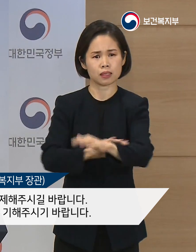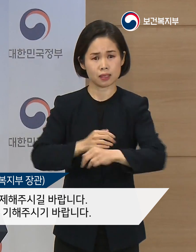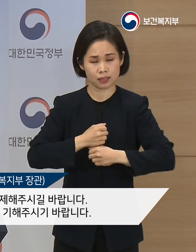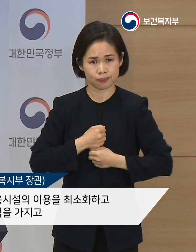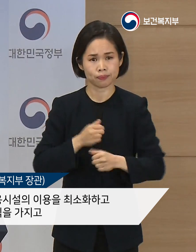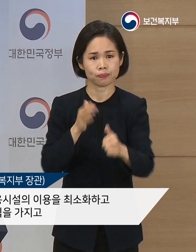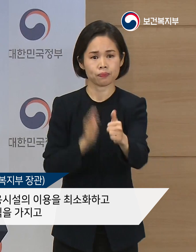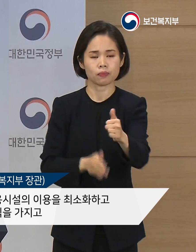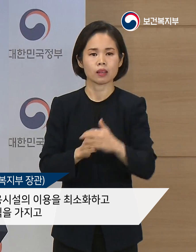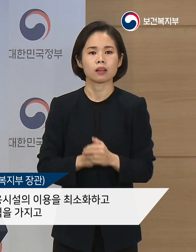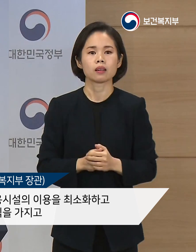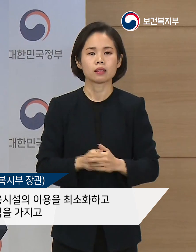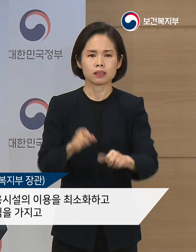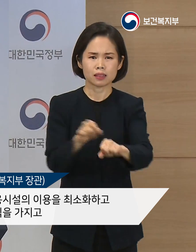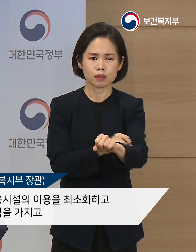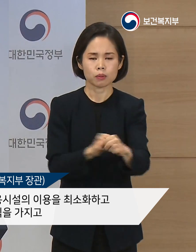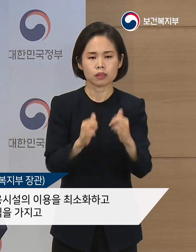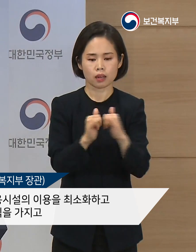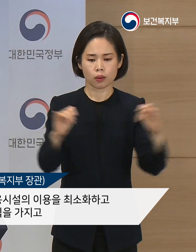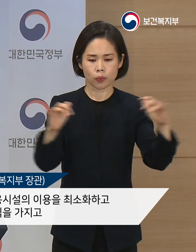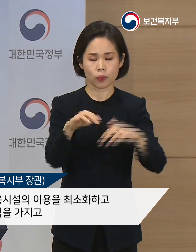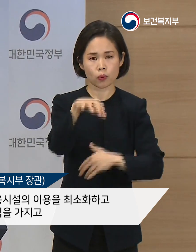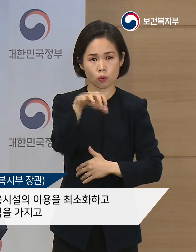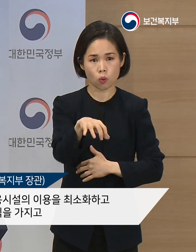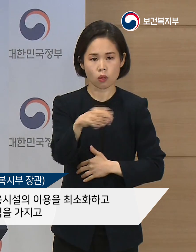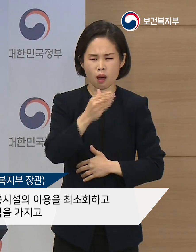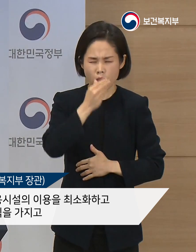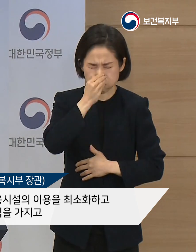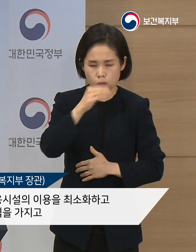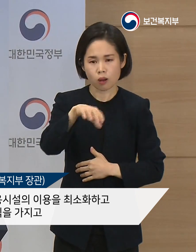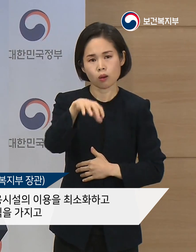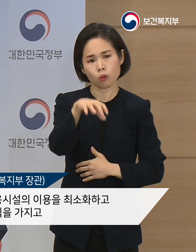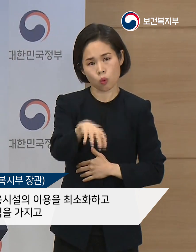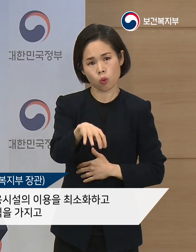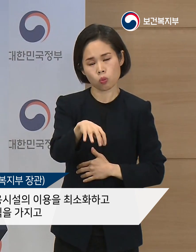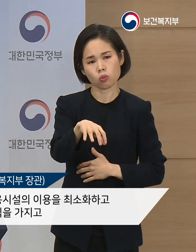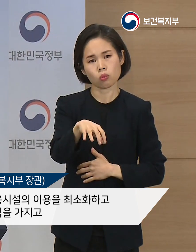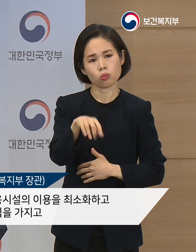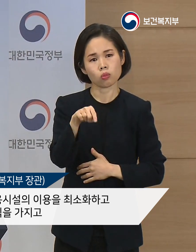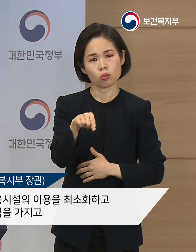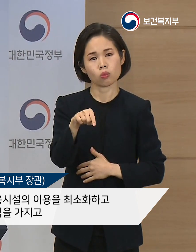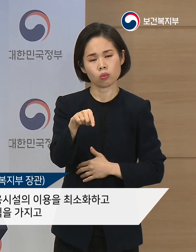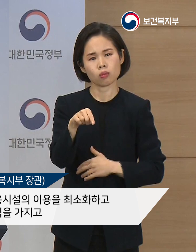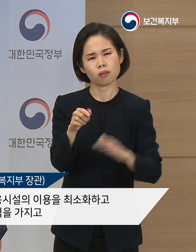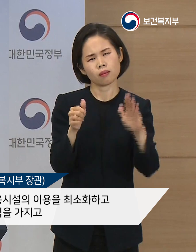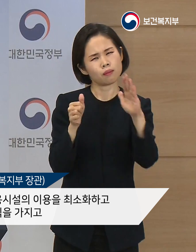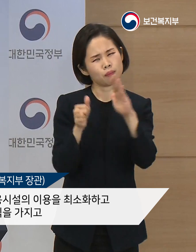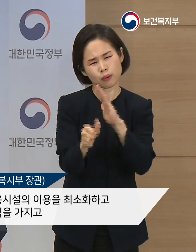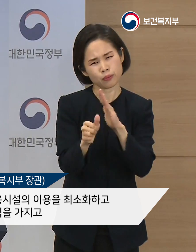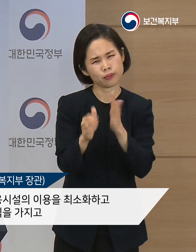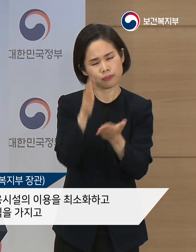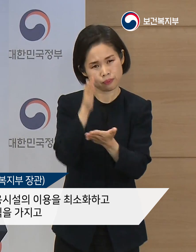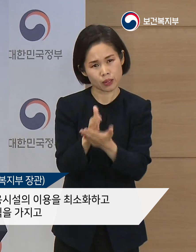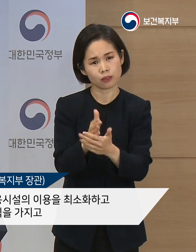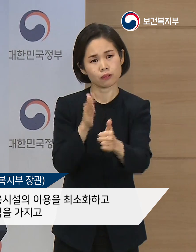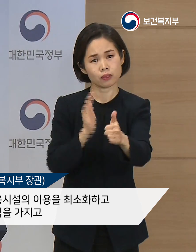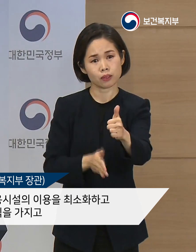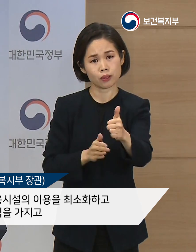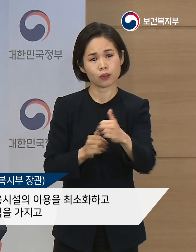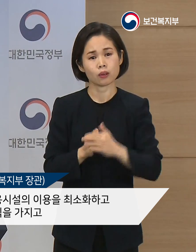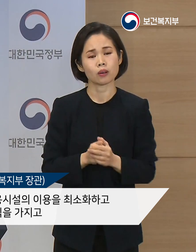바랍니다. 특히 사람이 많이 모이는 밀폐된 다중이용 시설의